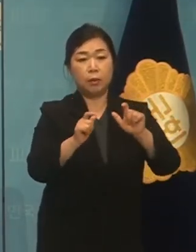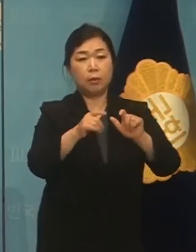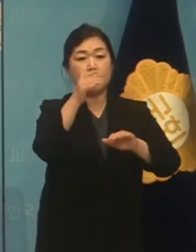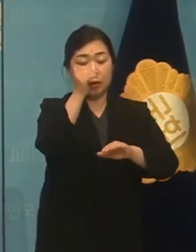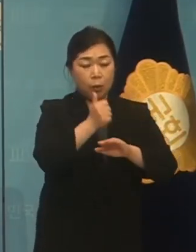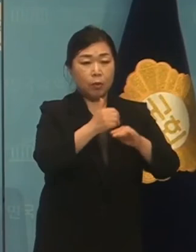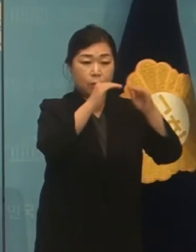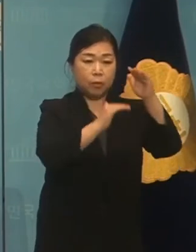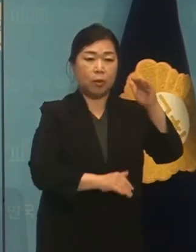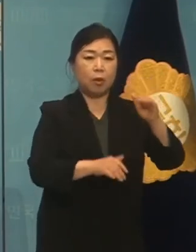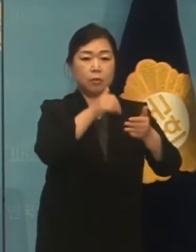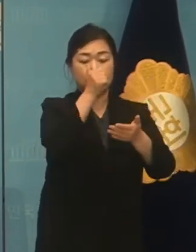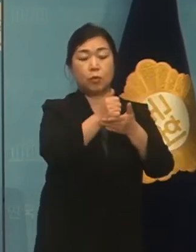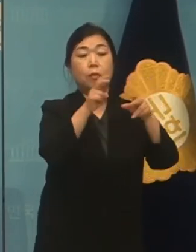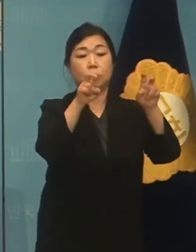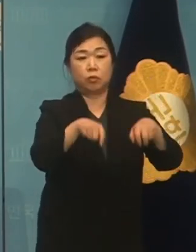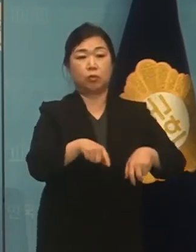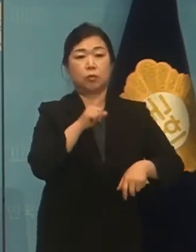판단입니다.